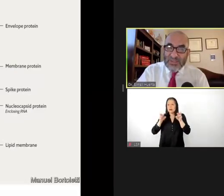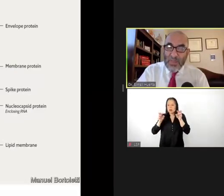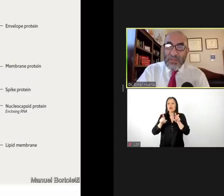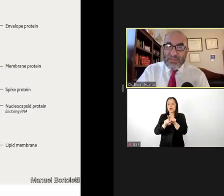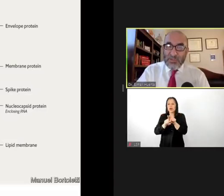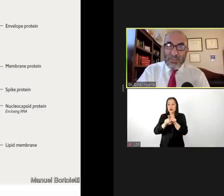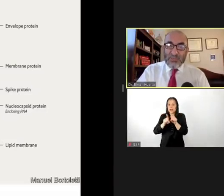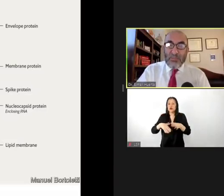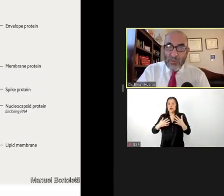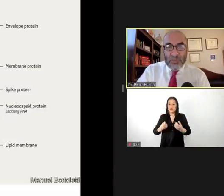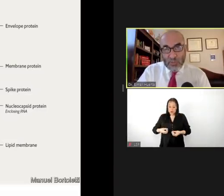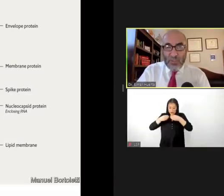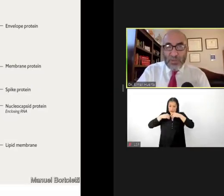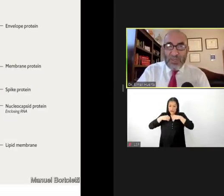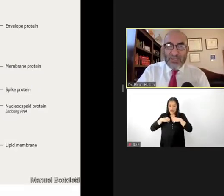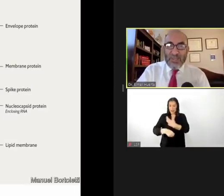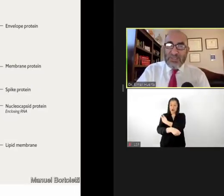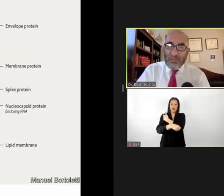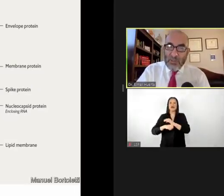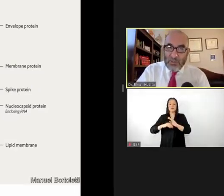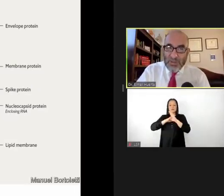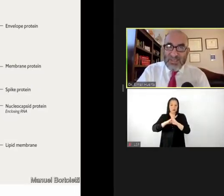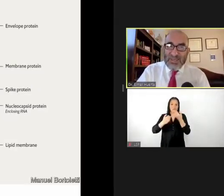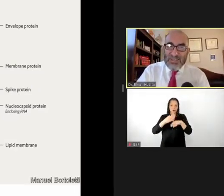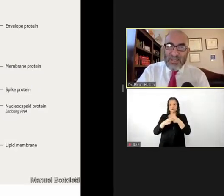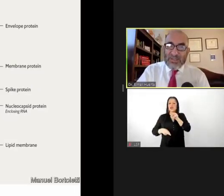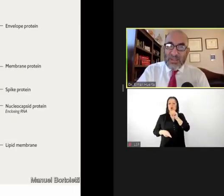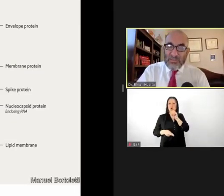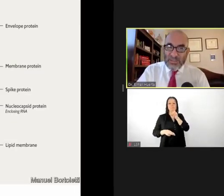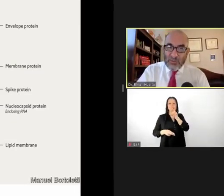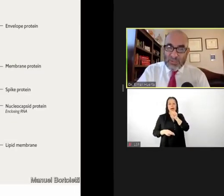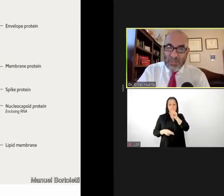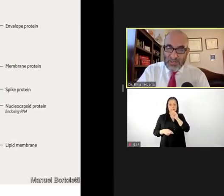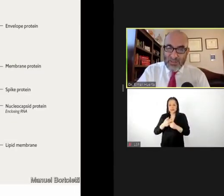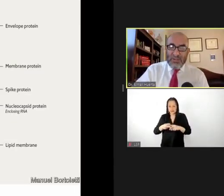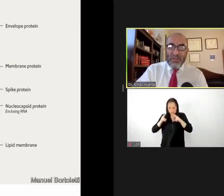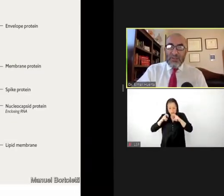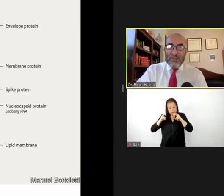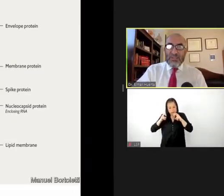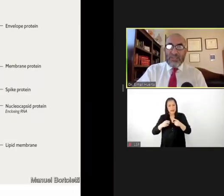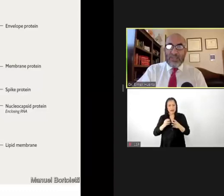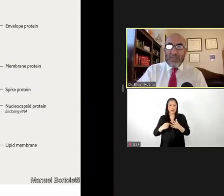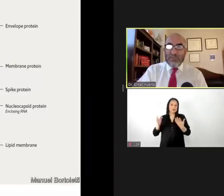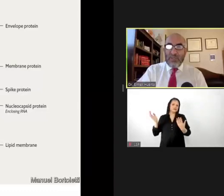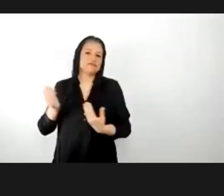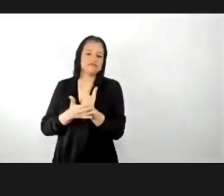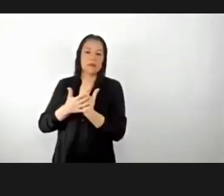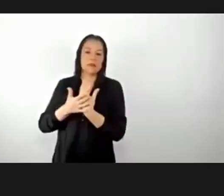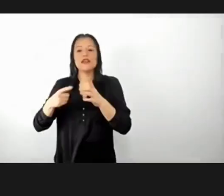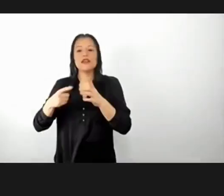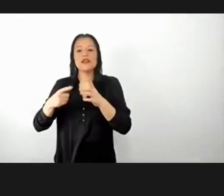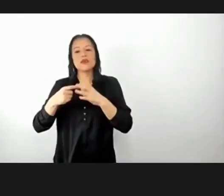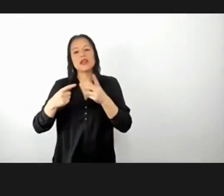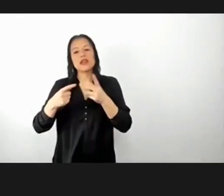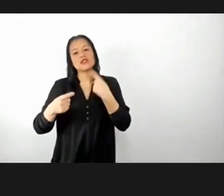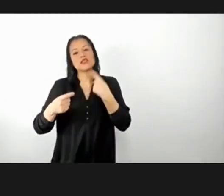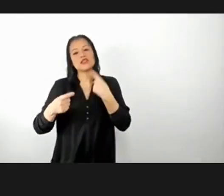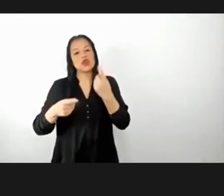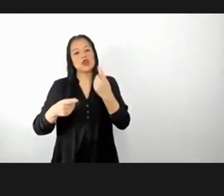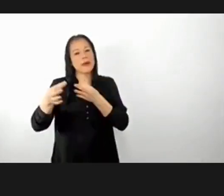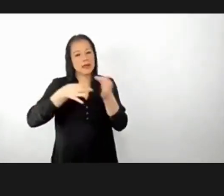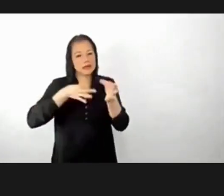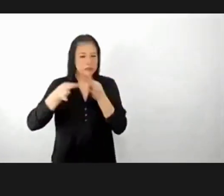vacunas, otro tipo de vacunas que se llaman Novavax y que recién están empezando a salir. Muy bien, entonces eso era solamente para